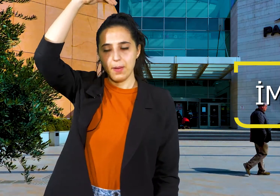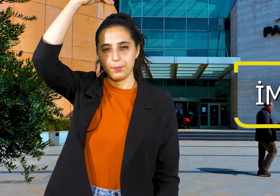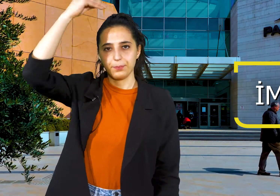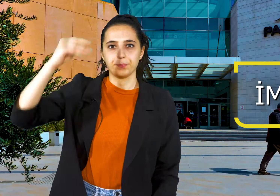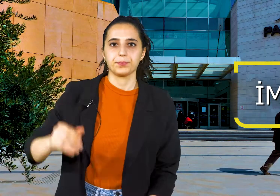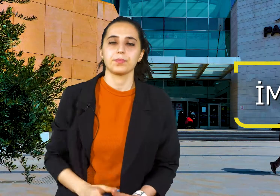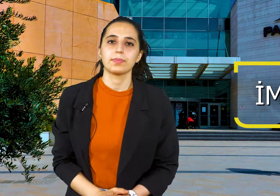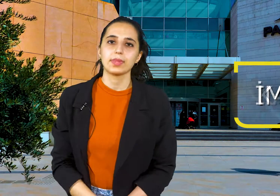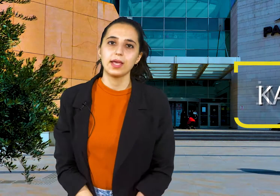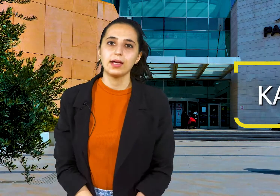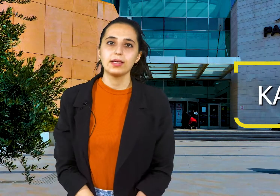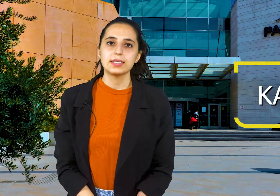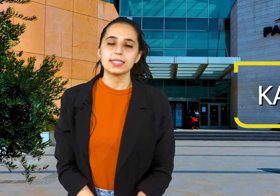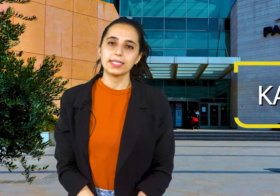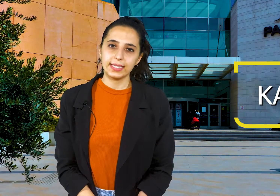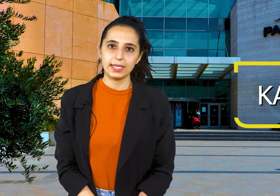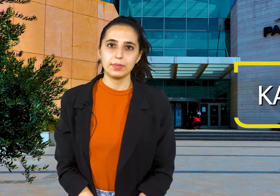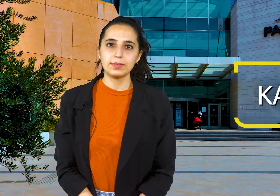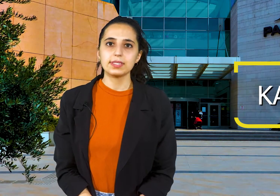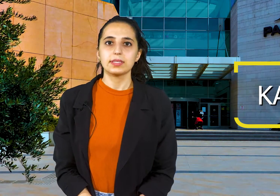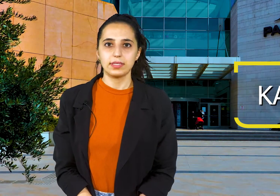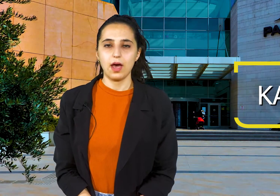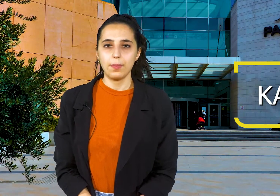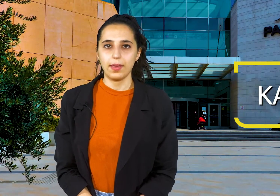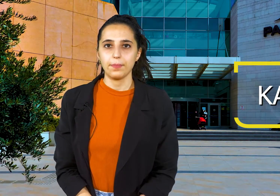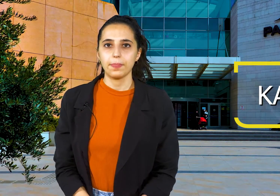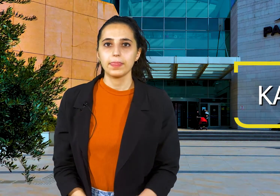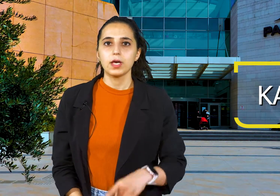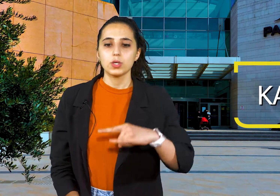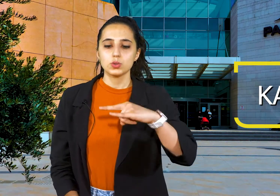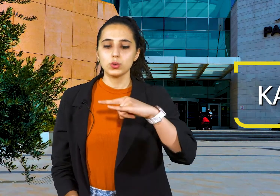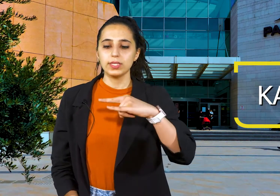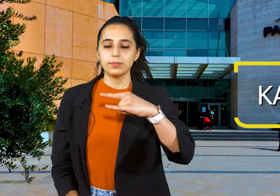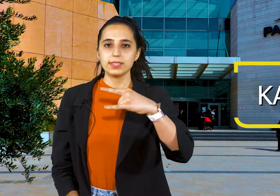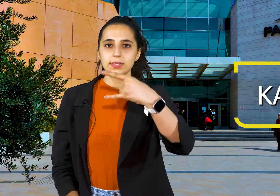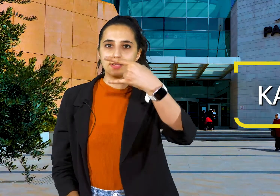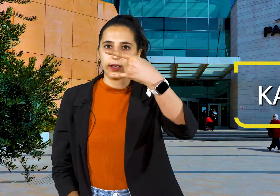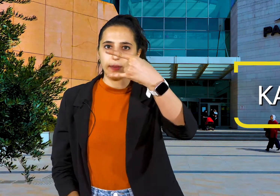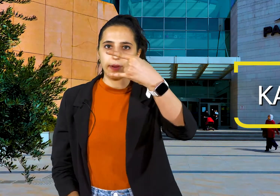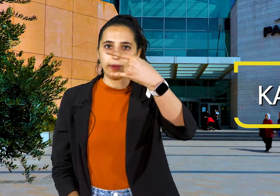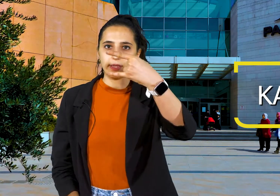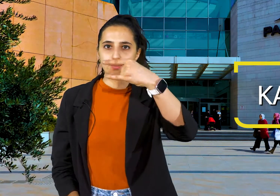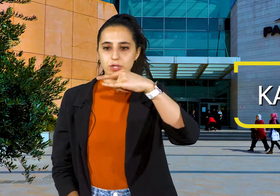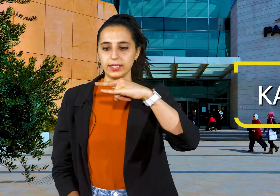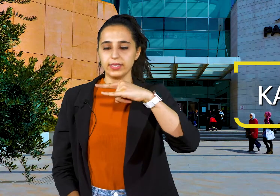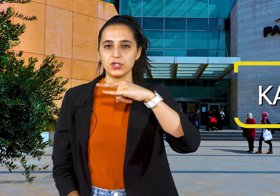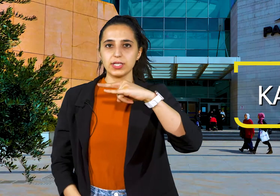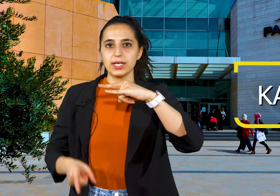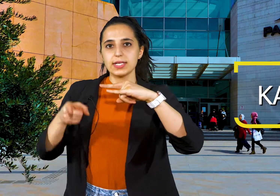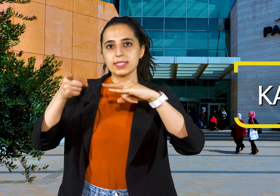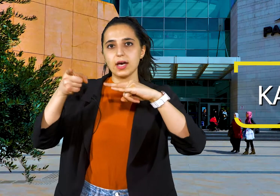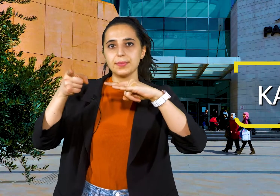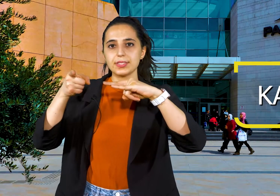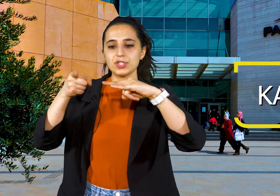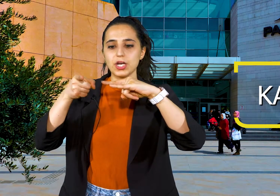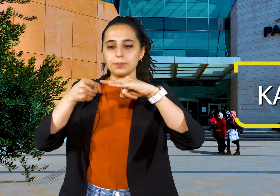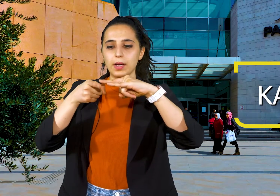İmam. Sıradaki kelimemiz Kabe. Sol elimiz parmaklar bu şekilde açık. Sağ elimizin işaret